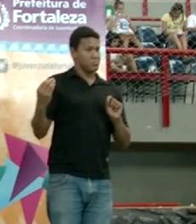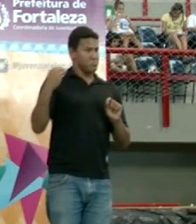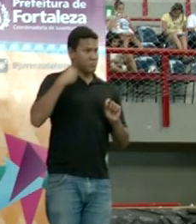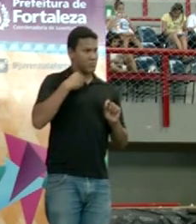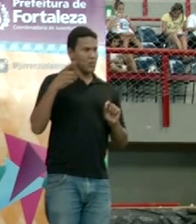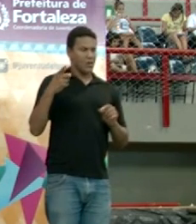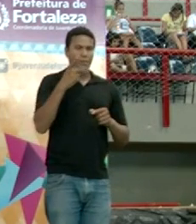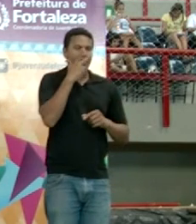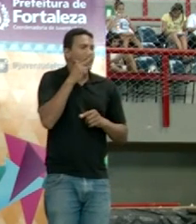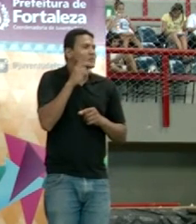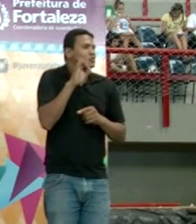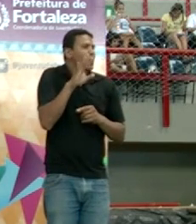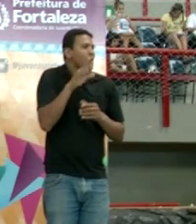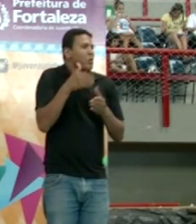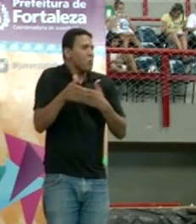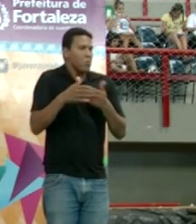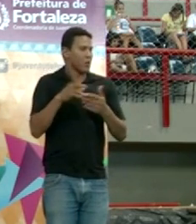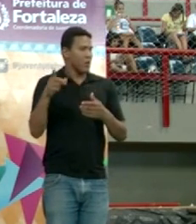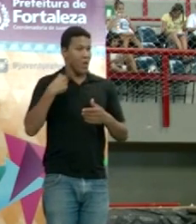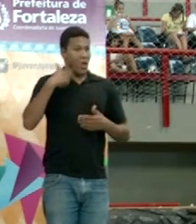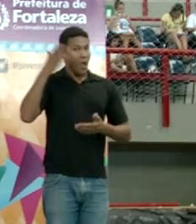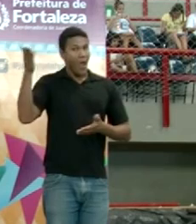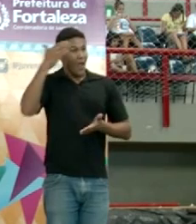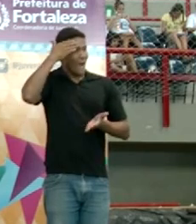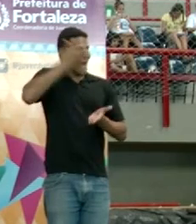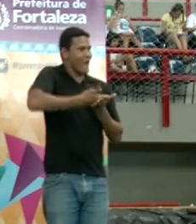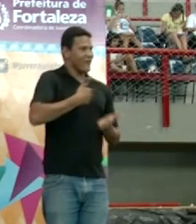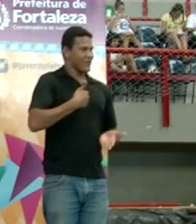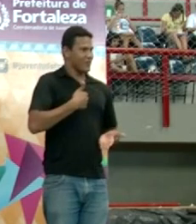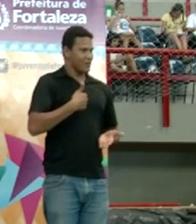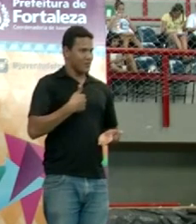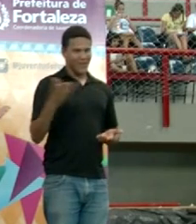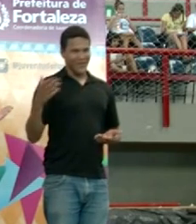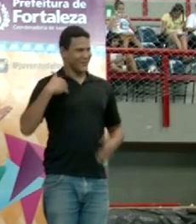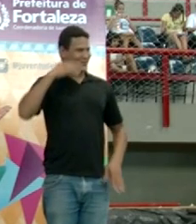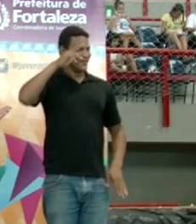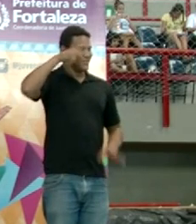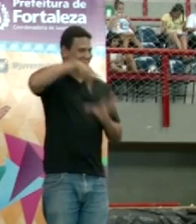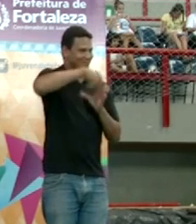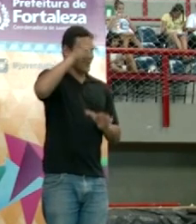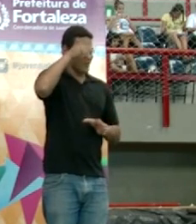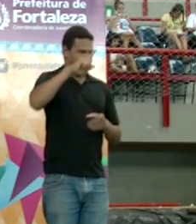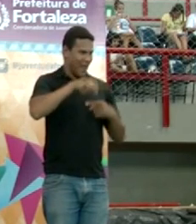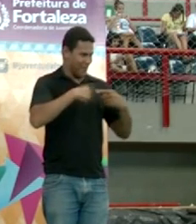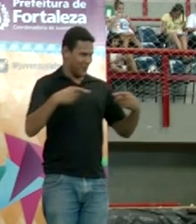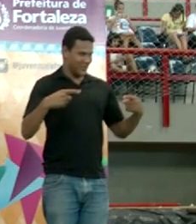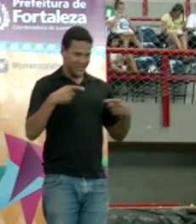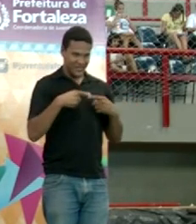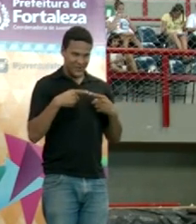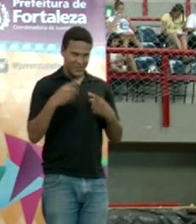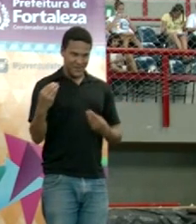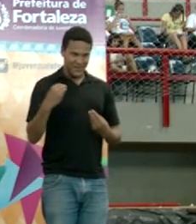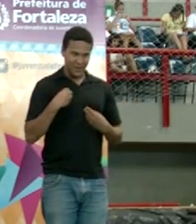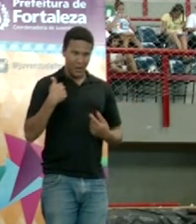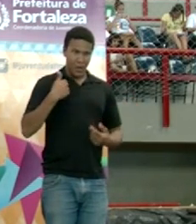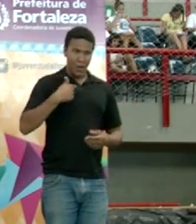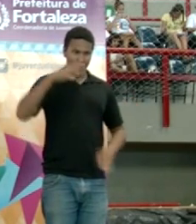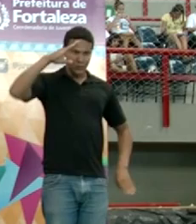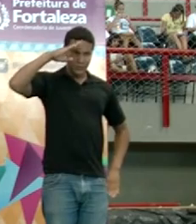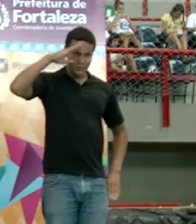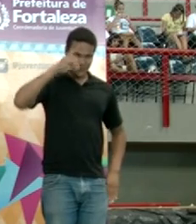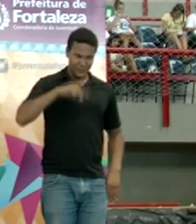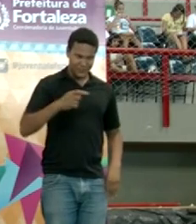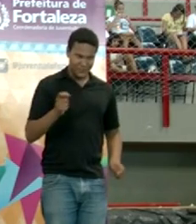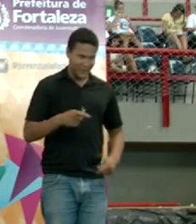confiando nele. Se ele vai ser um soldado, eu não vou dar a ele uma apostila, né? Eu não vou dar a ele um DVD,